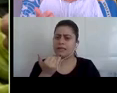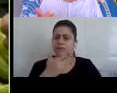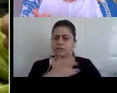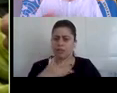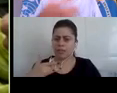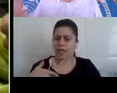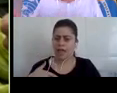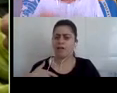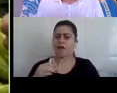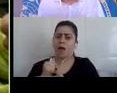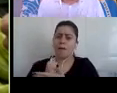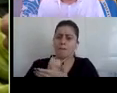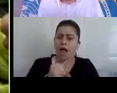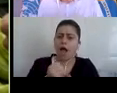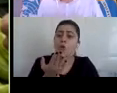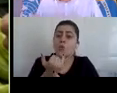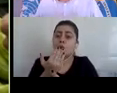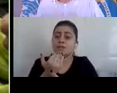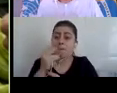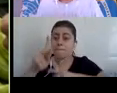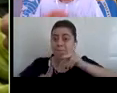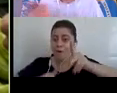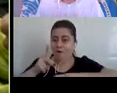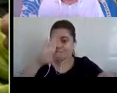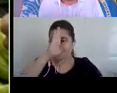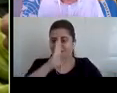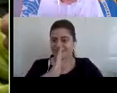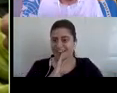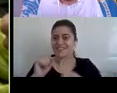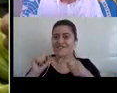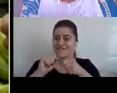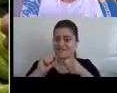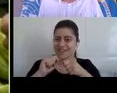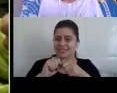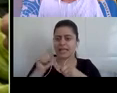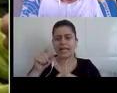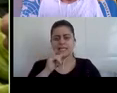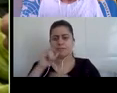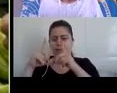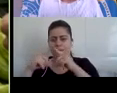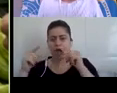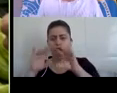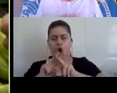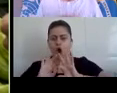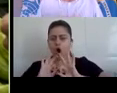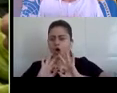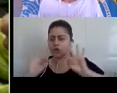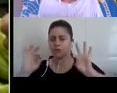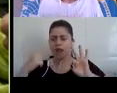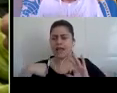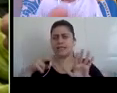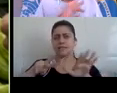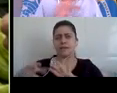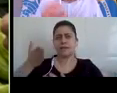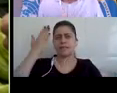cozinhas comunitárias, os comedores comunitários, o caso de Brasília é ótimo. A semana passada eu visitei um